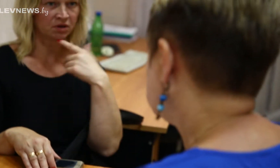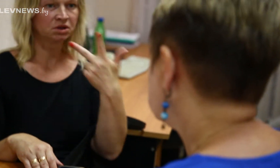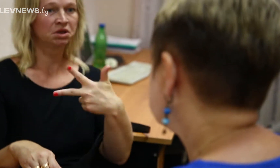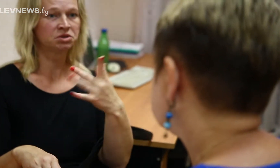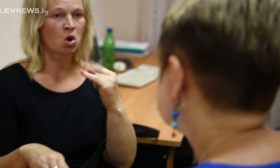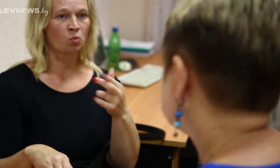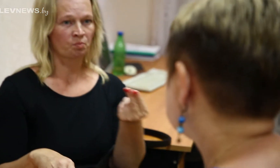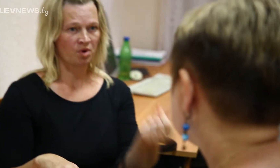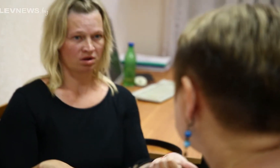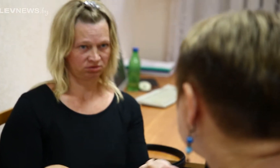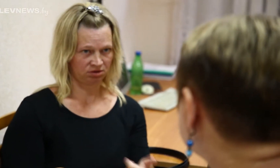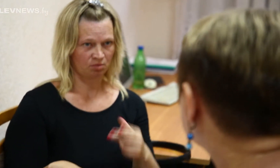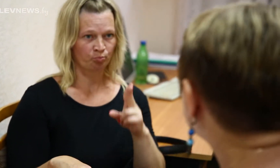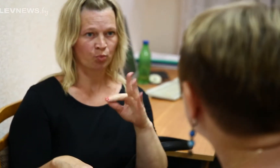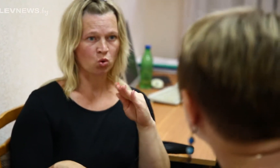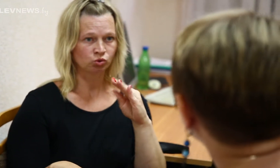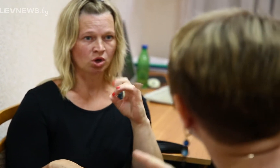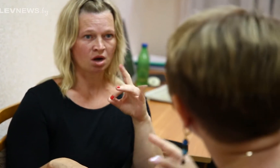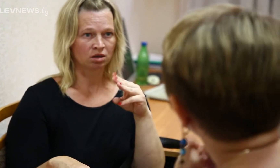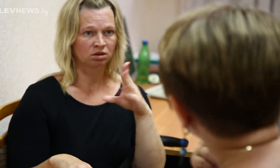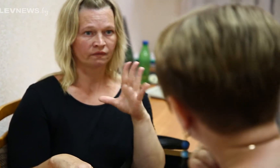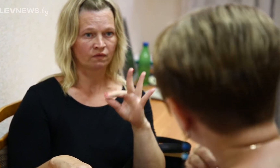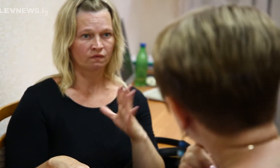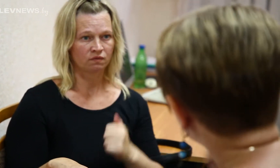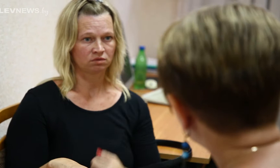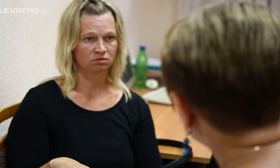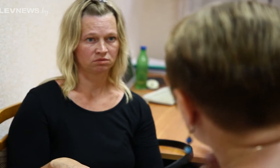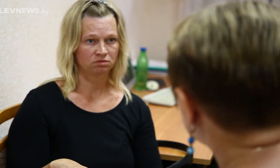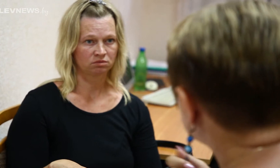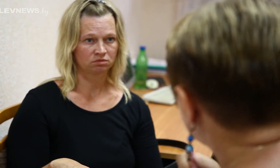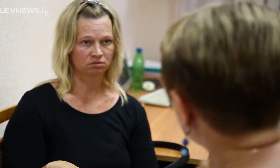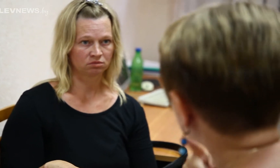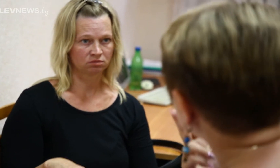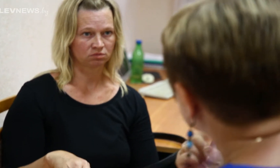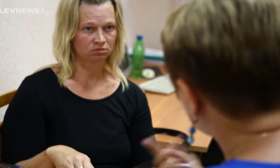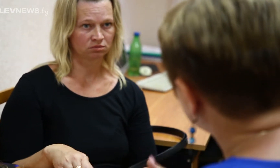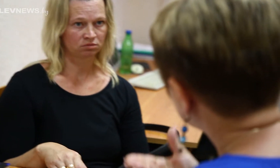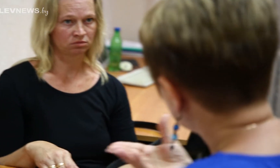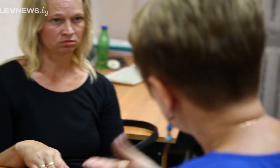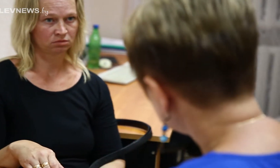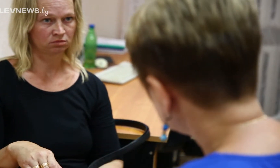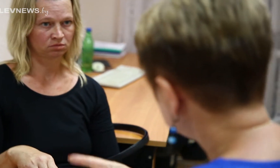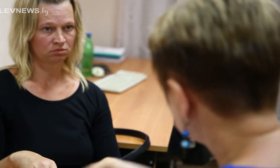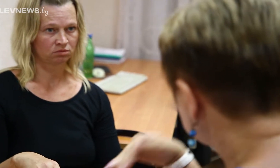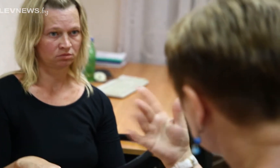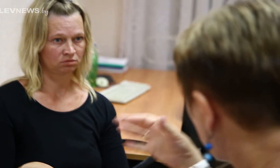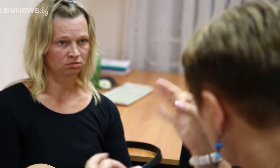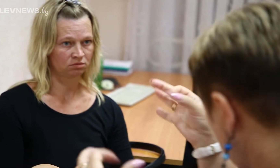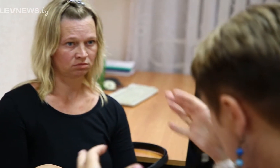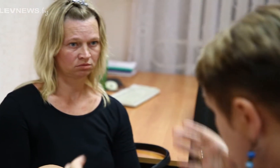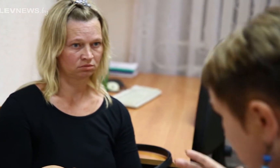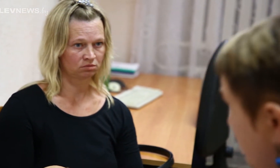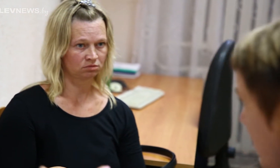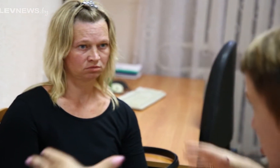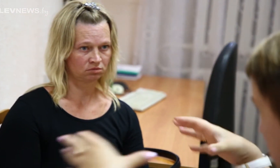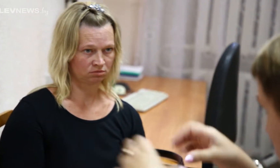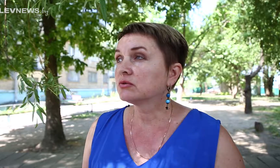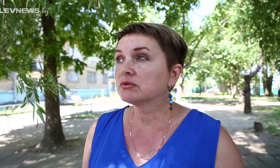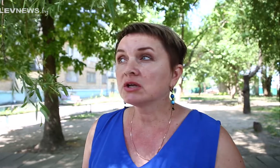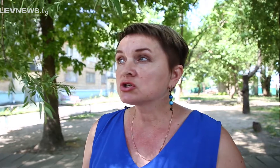с этой семьей постоянно. Я вчера даже в 9 вечера с ней еще переписывалась, то есть мы постоянно на связи. Я решаю